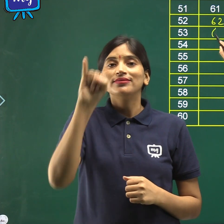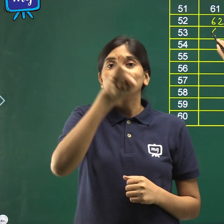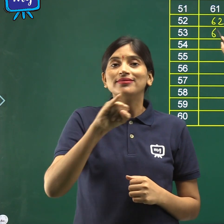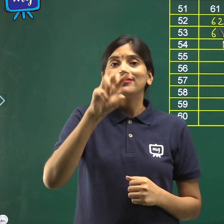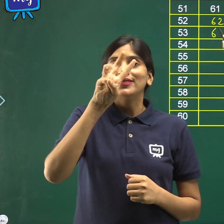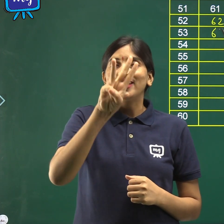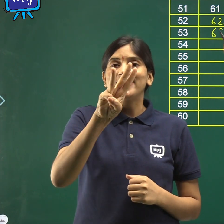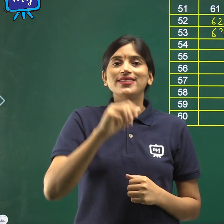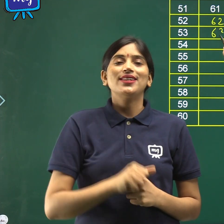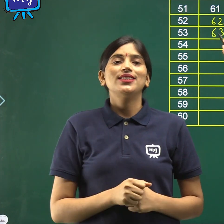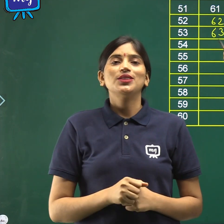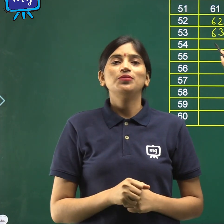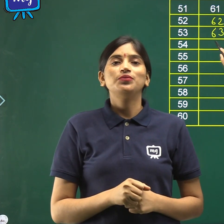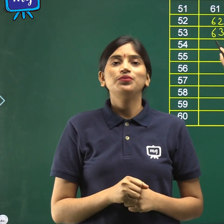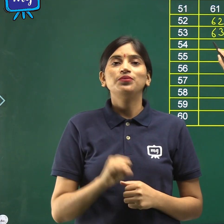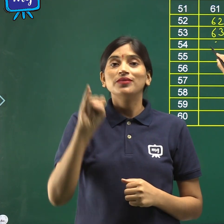63,